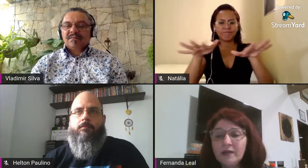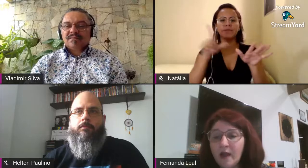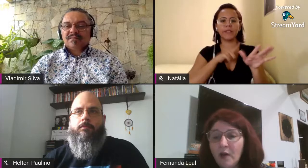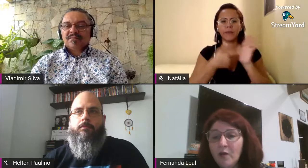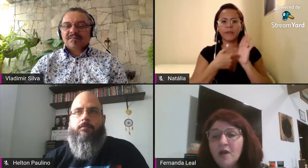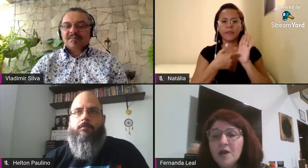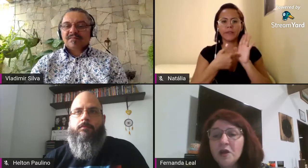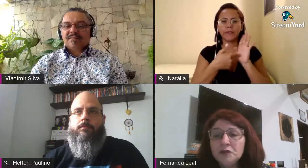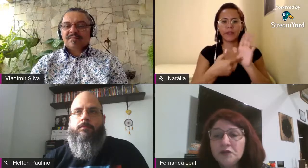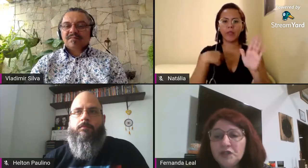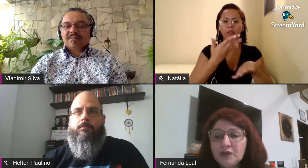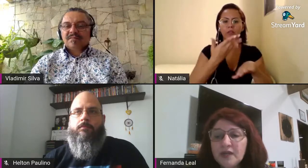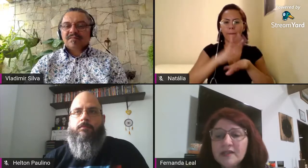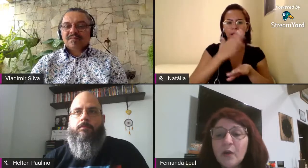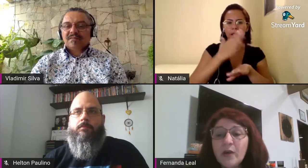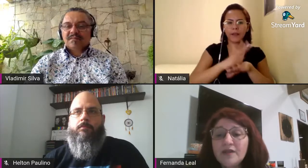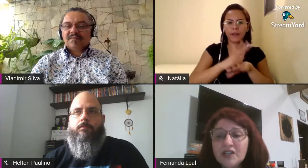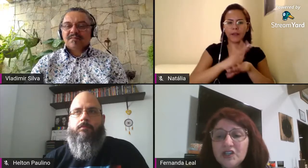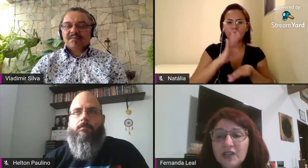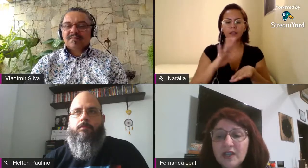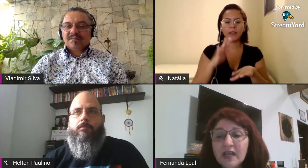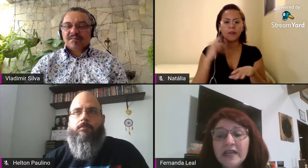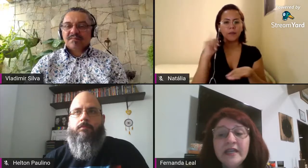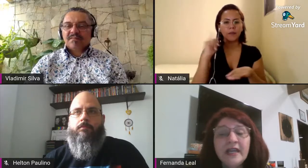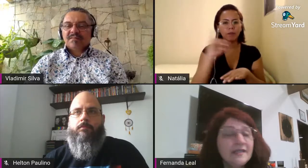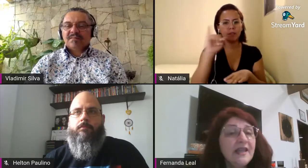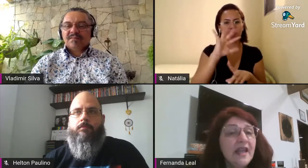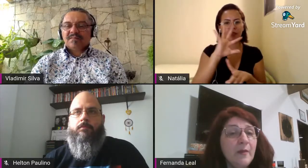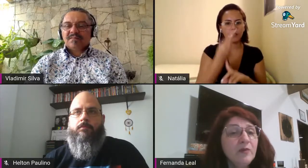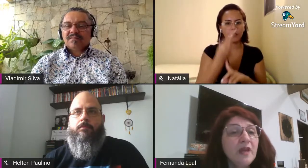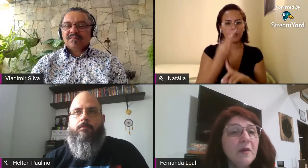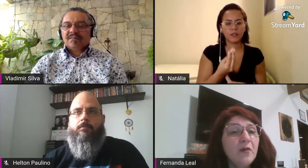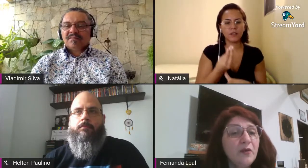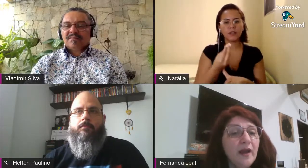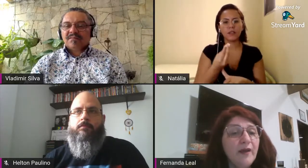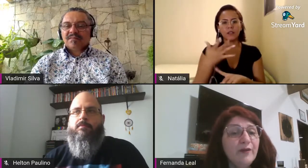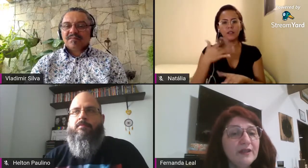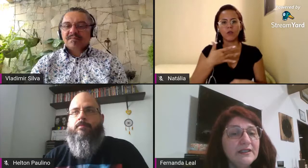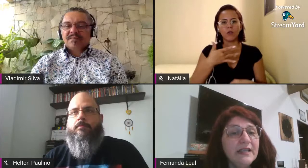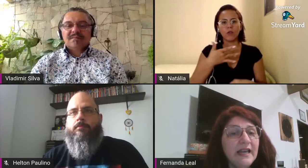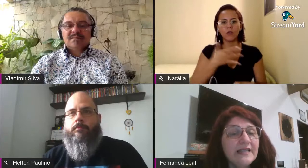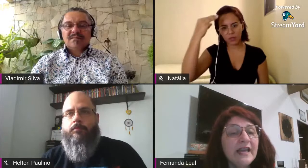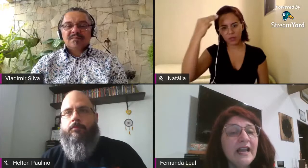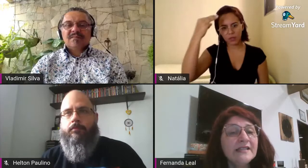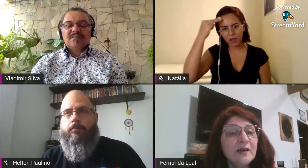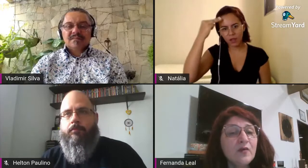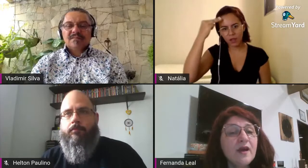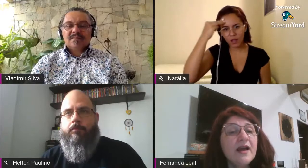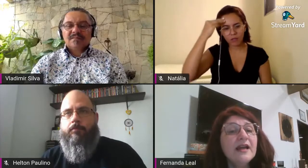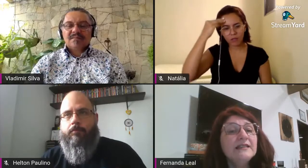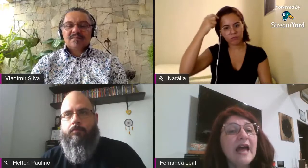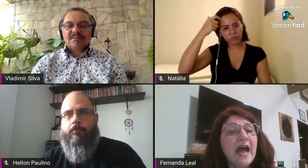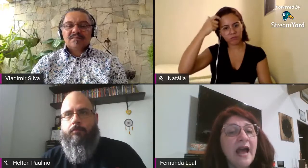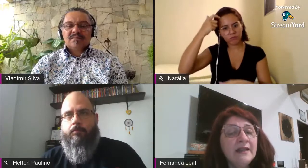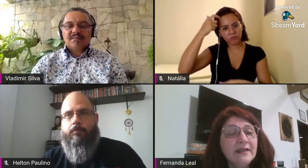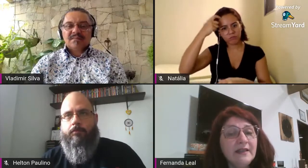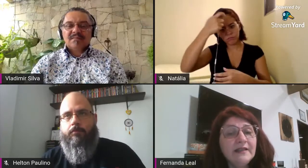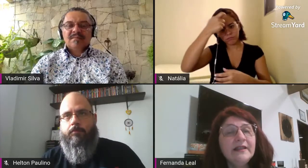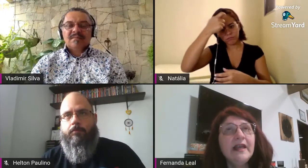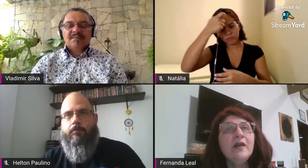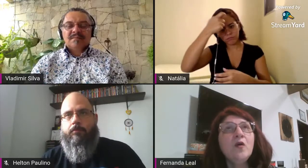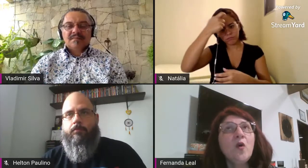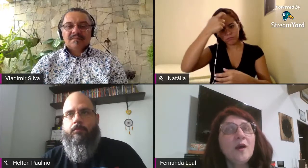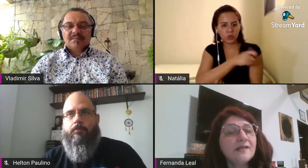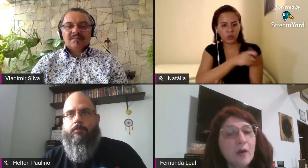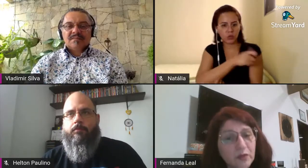saúde mental dos estudantes da UFCG, e que esse tema é um tema muito relevante, né, essa relação da arte,